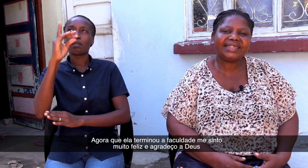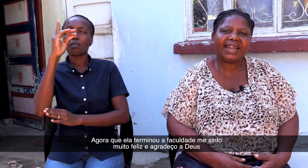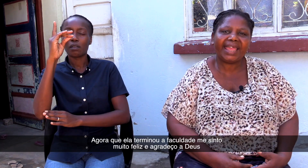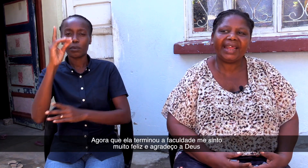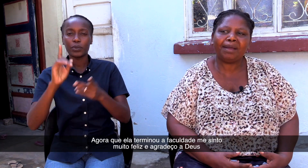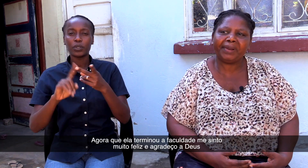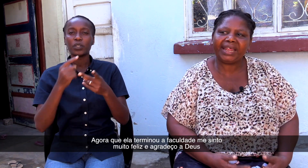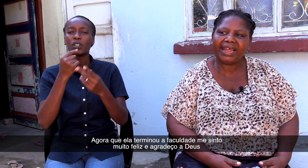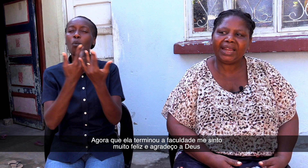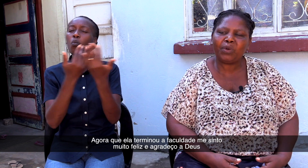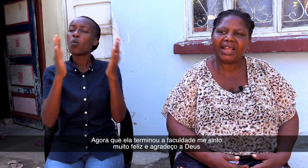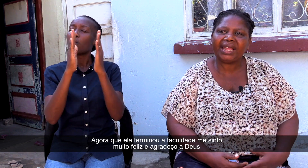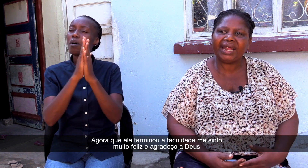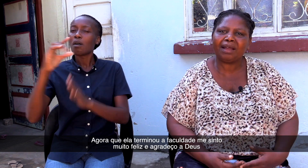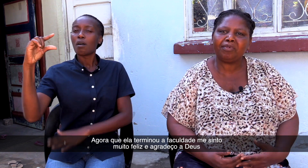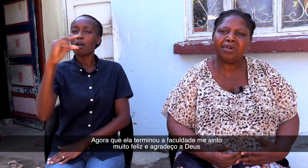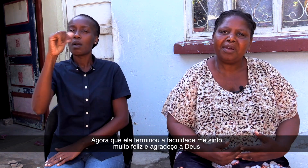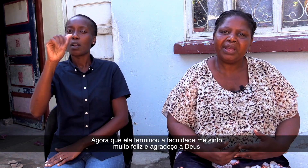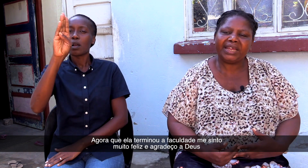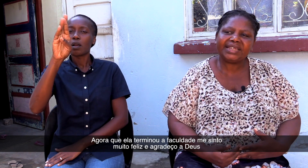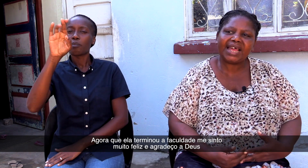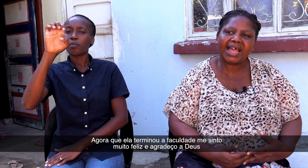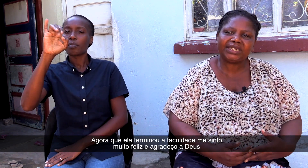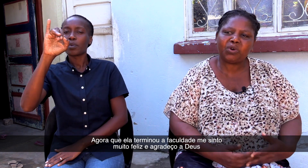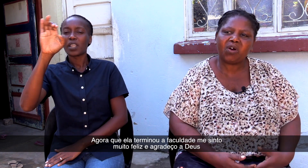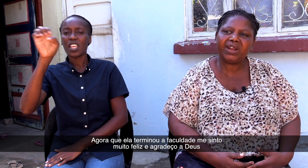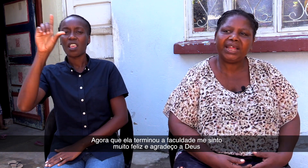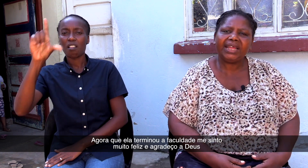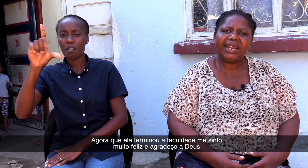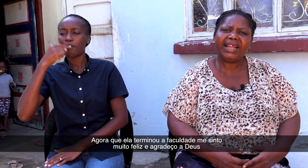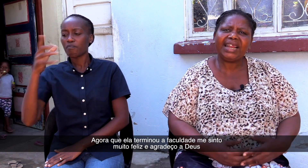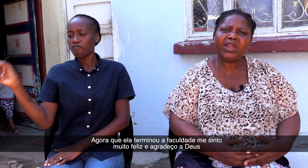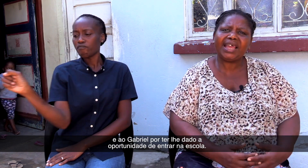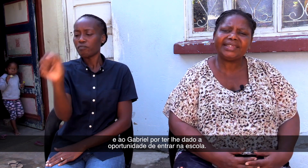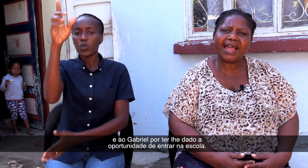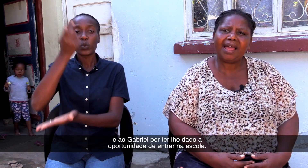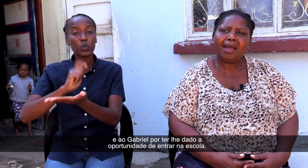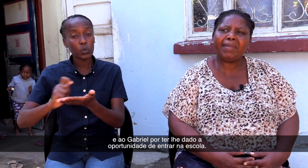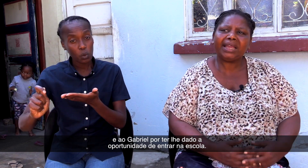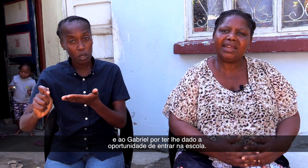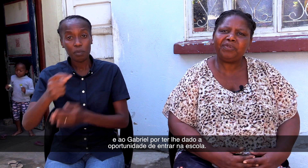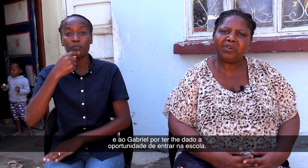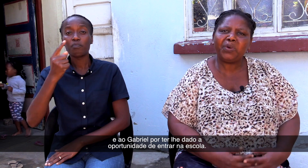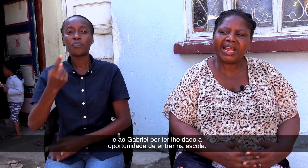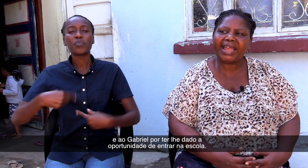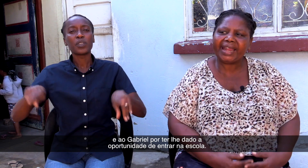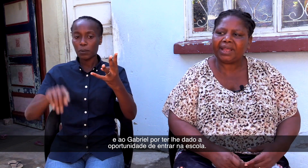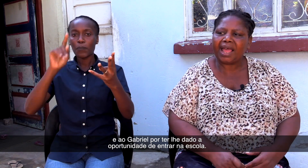Agora que ela terminou a faculdade, me sinto muito feliz e agradeço a Deus e ao Gabriel por ter lhe dado a